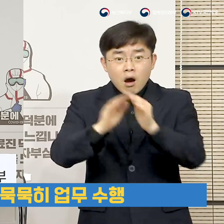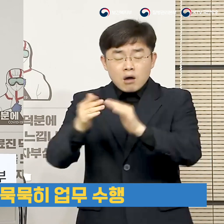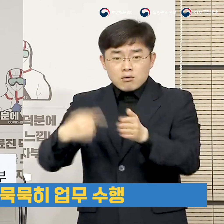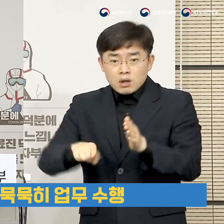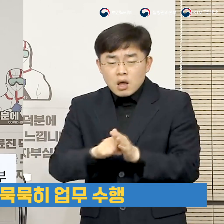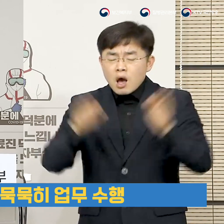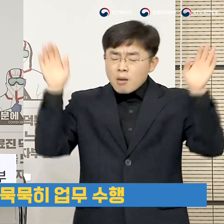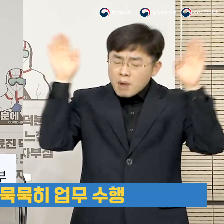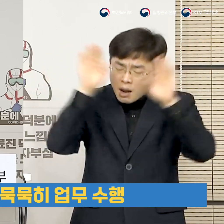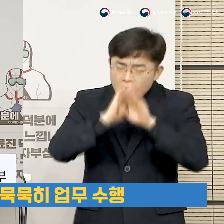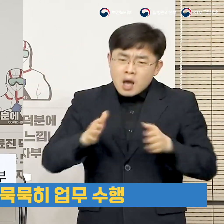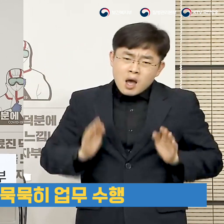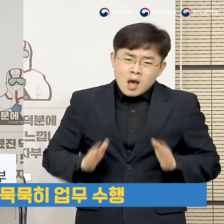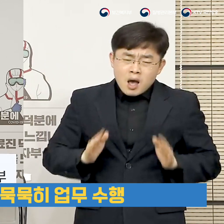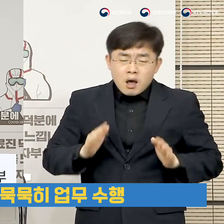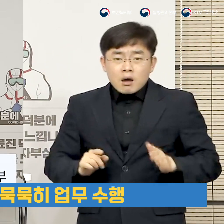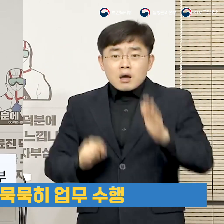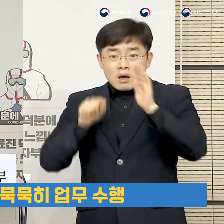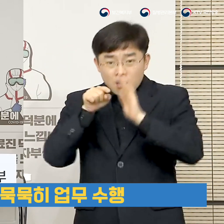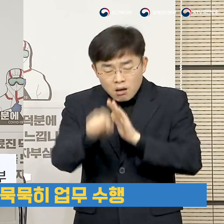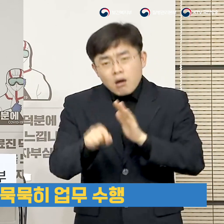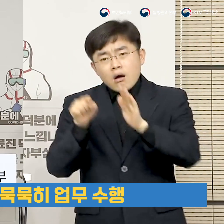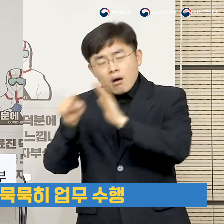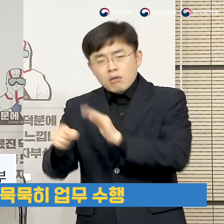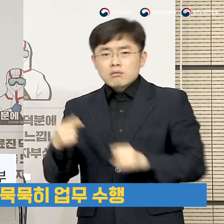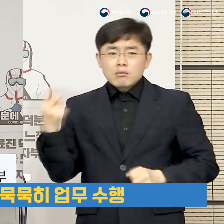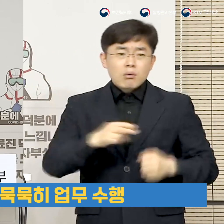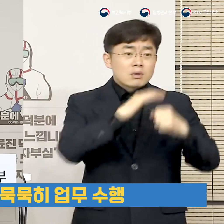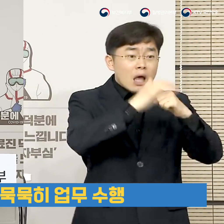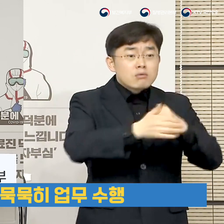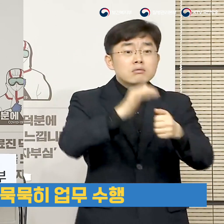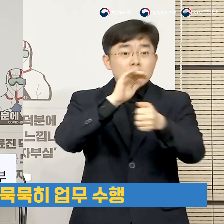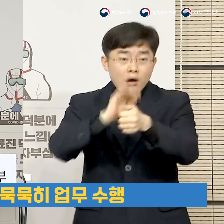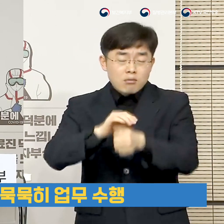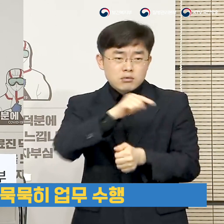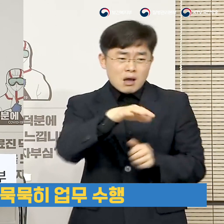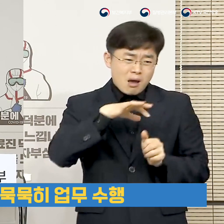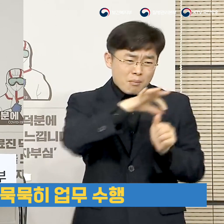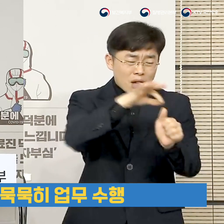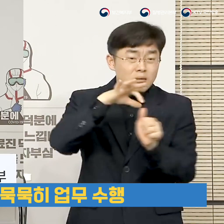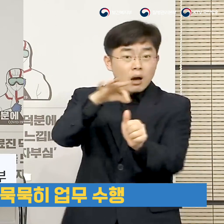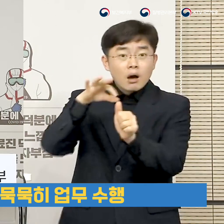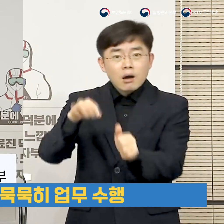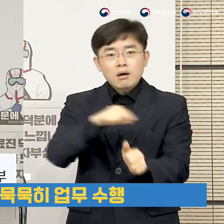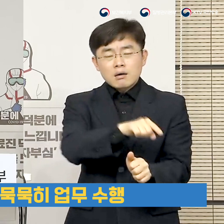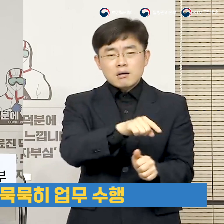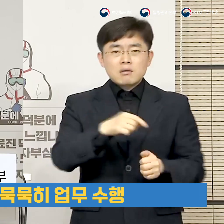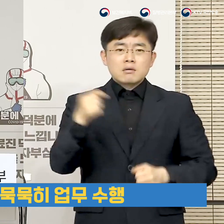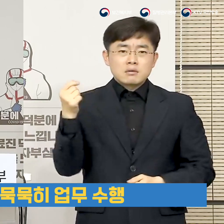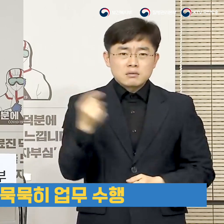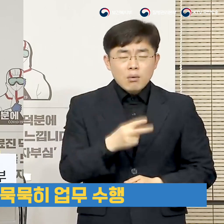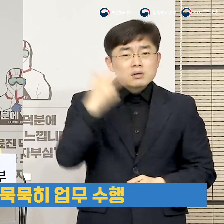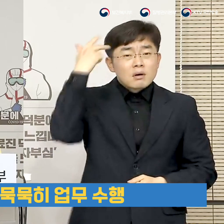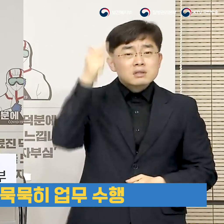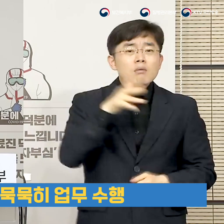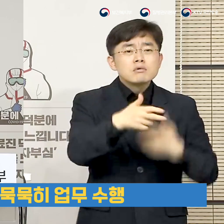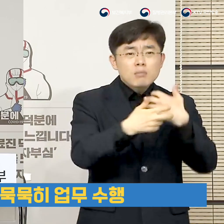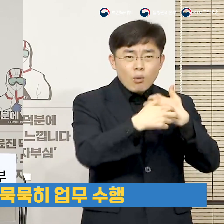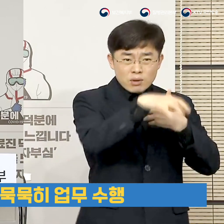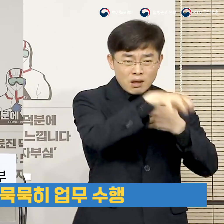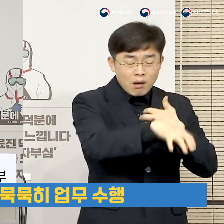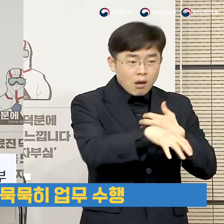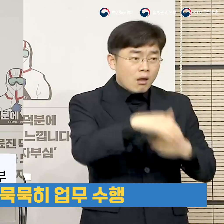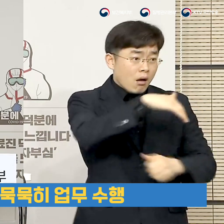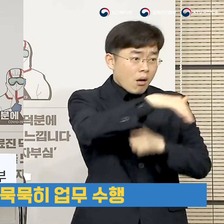밤 달려가서 업무를 맡았던 그런 직원들, 대구와 경북에 파견돼 있던 우리 직원들이나 또 정신병원의 그